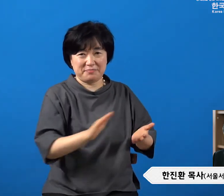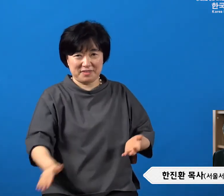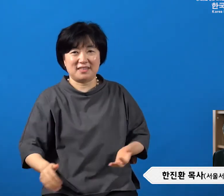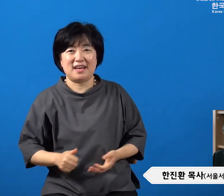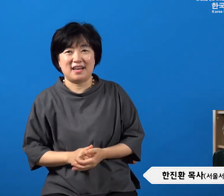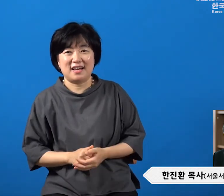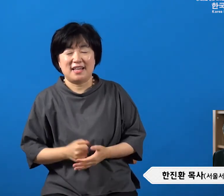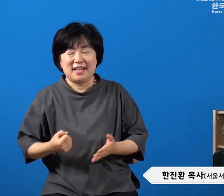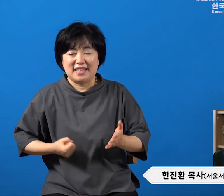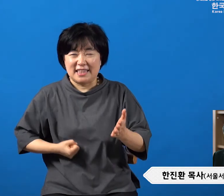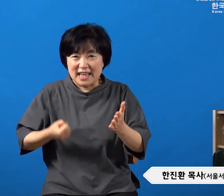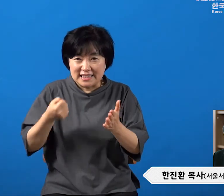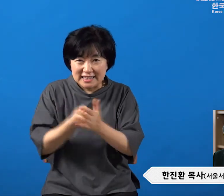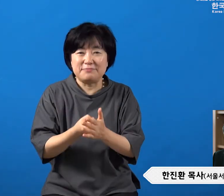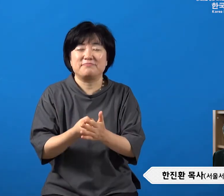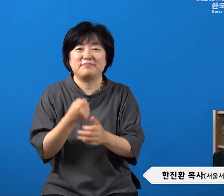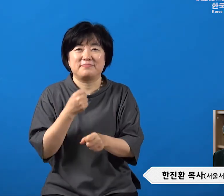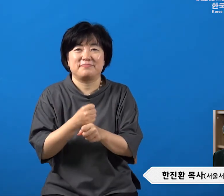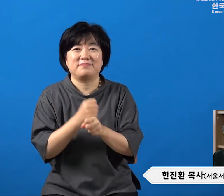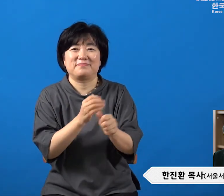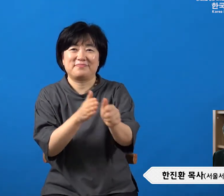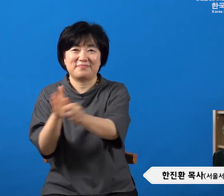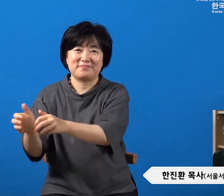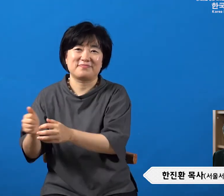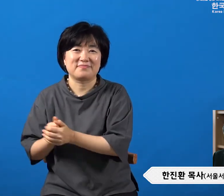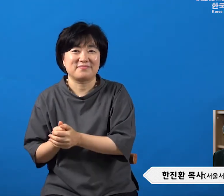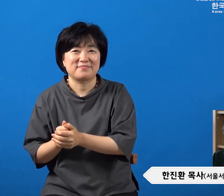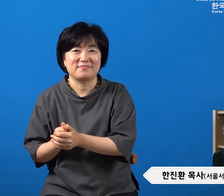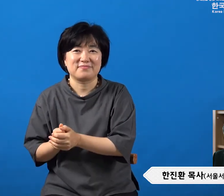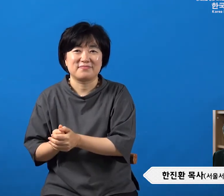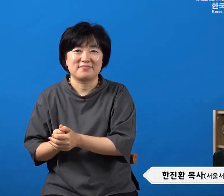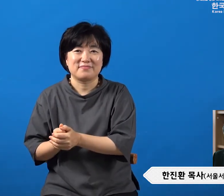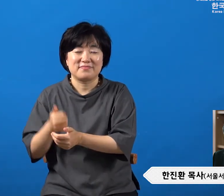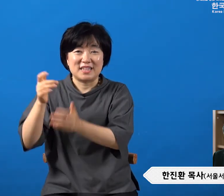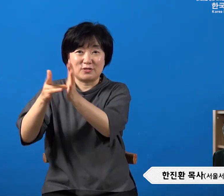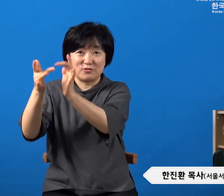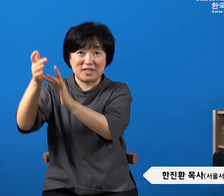한마디 한마디 다짐하면서 다시 한번 시작.